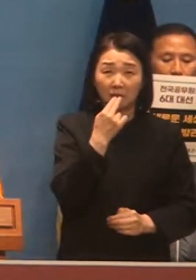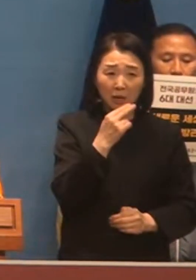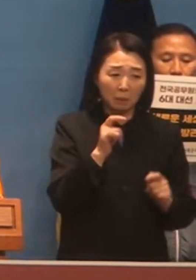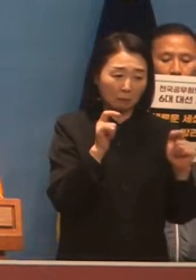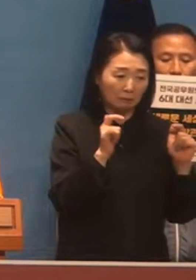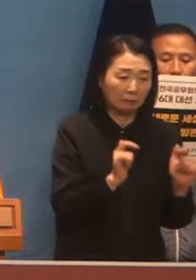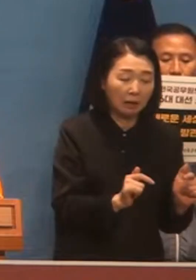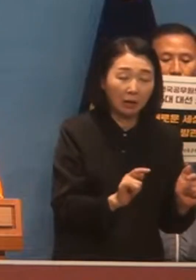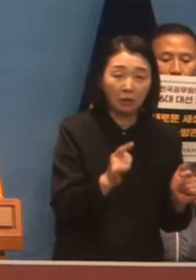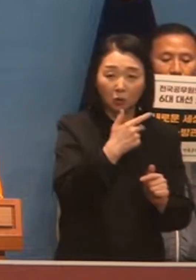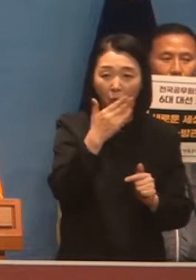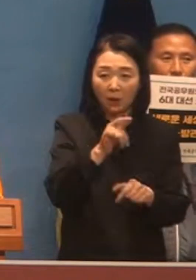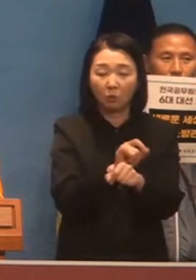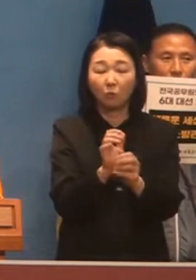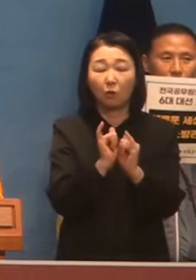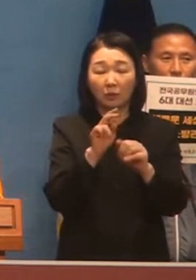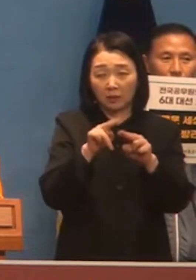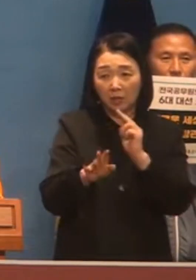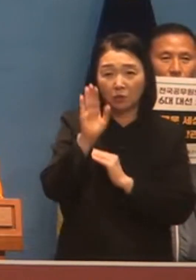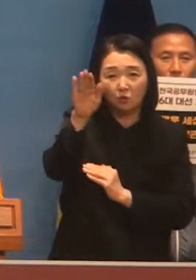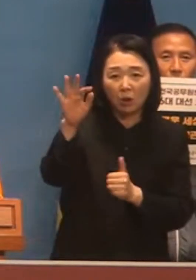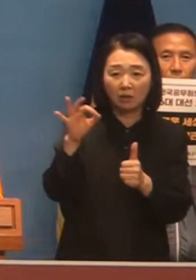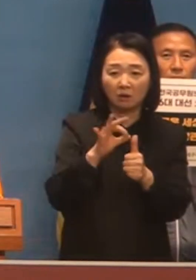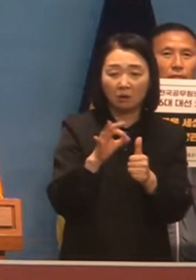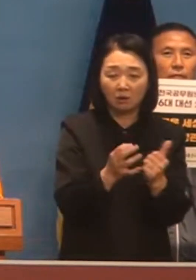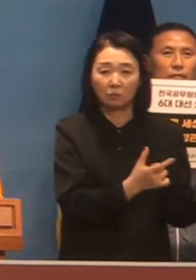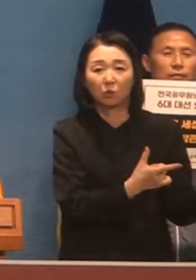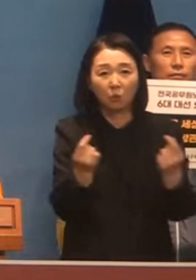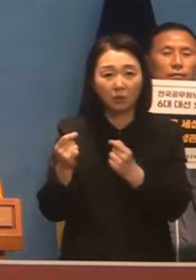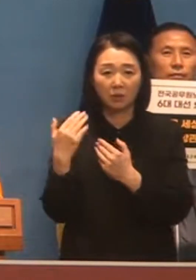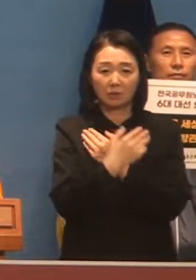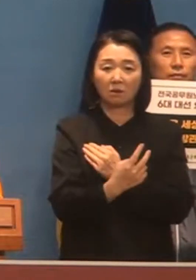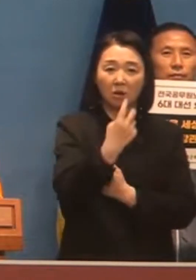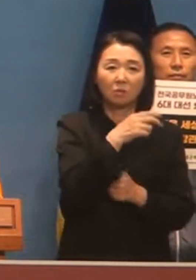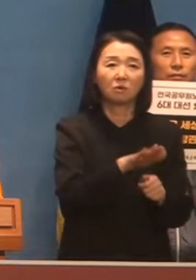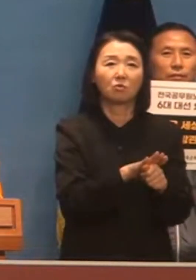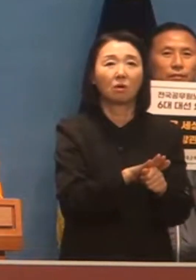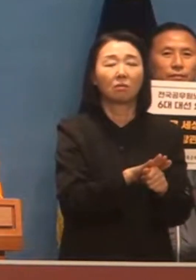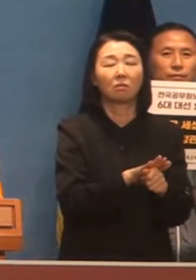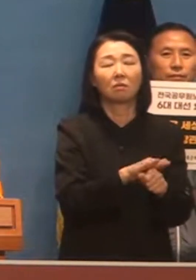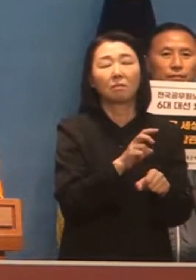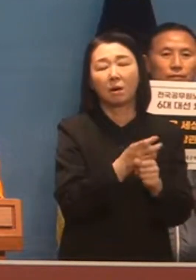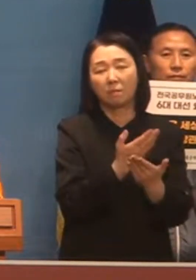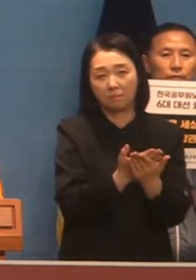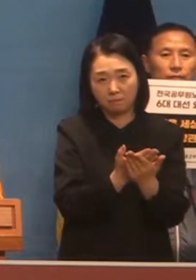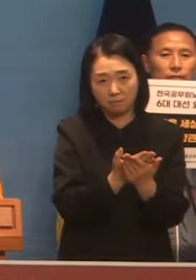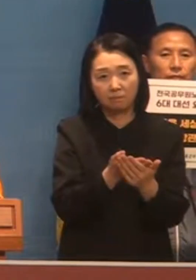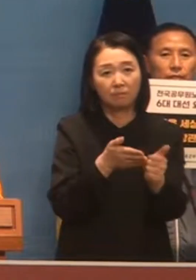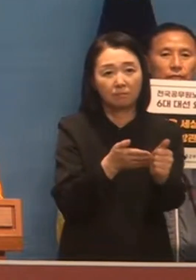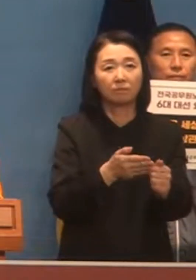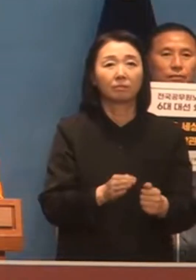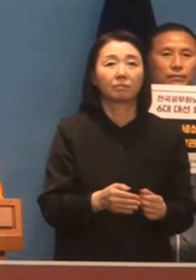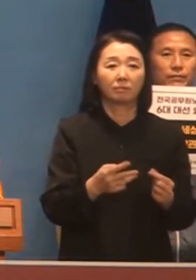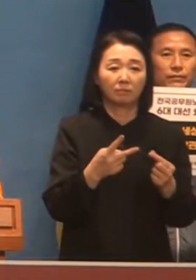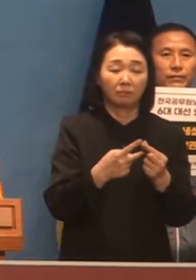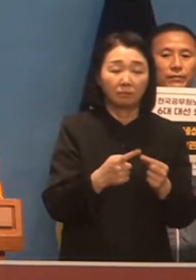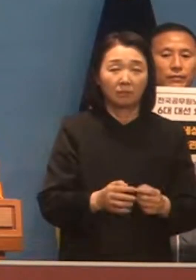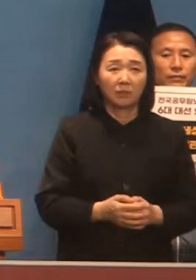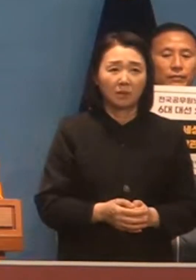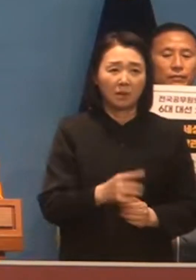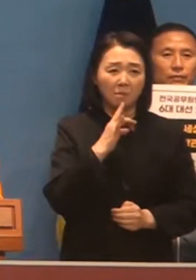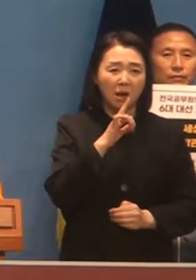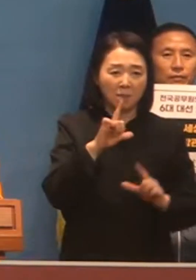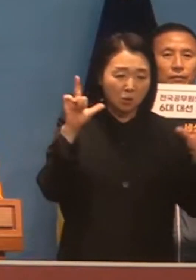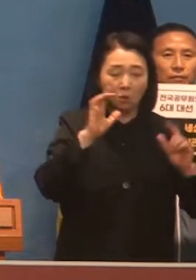소방 공무원을 위해 퇴직 후 연금 상내 조항과 건강검진 지원 방안을 마련하라. 하나, 말뿐인 영웅이